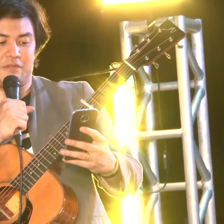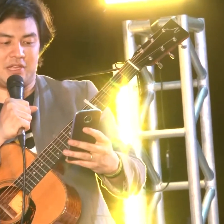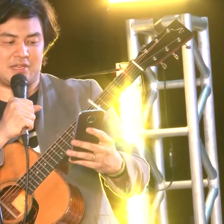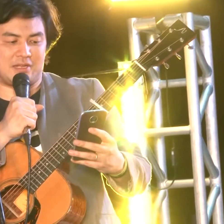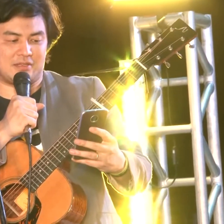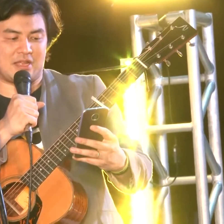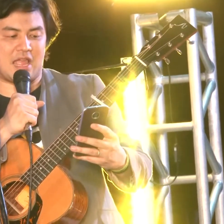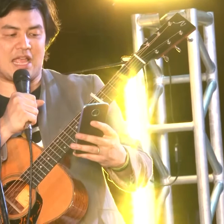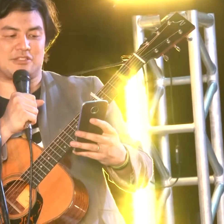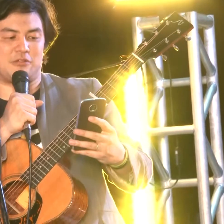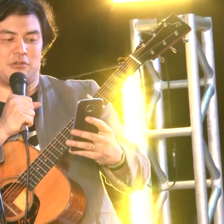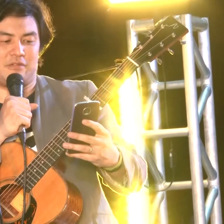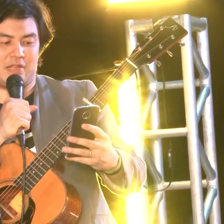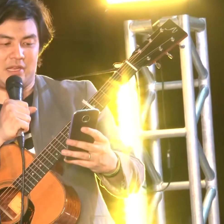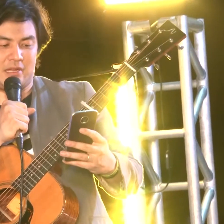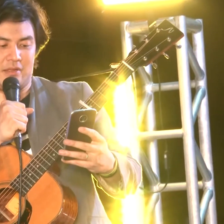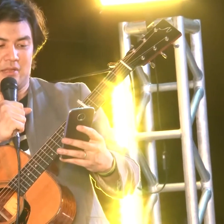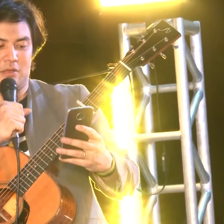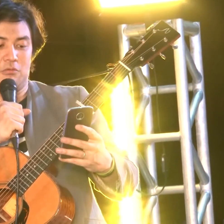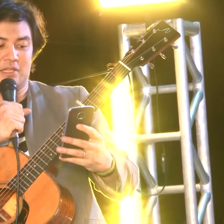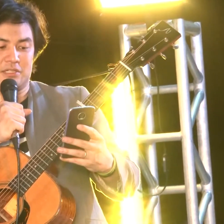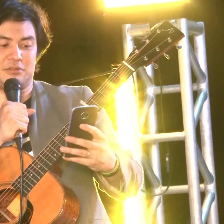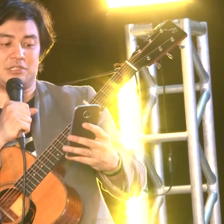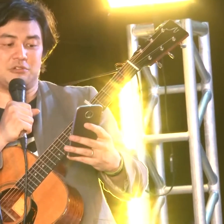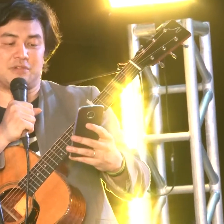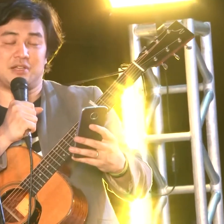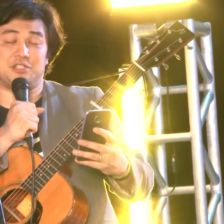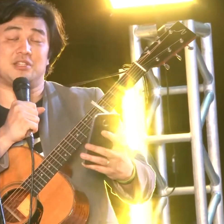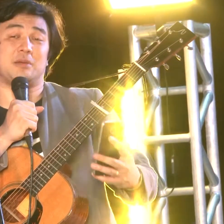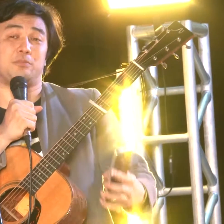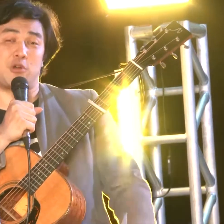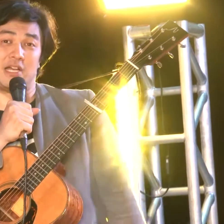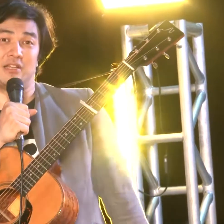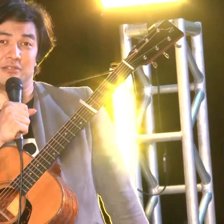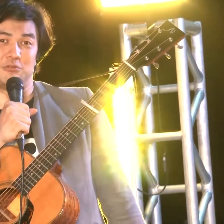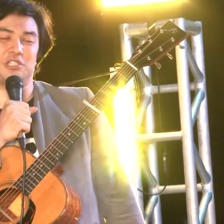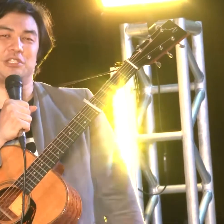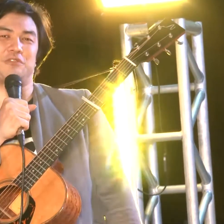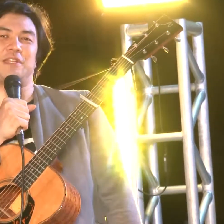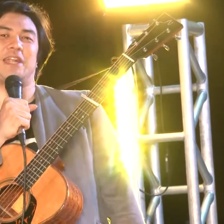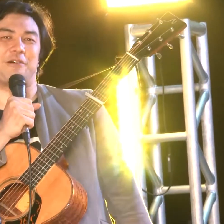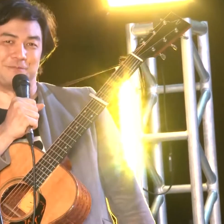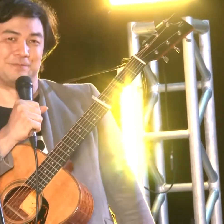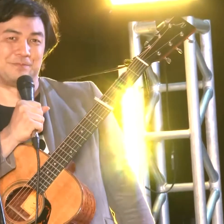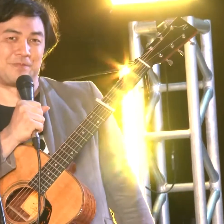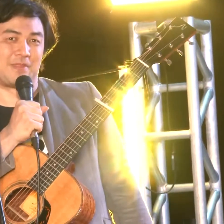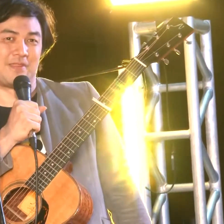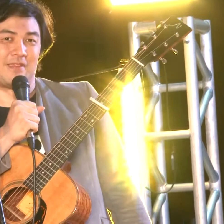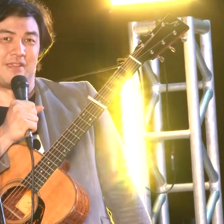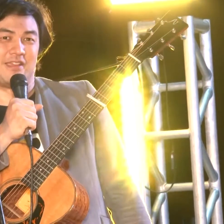Erivan Oliveira, Eslon Oliveira e o Anderson Silva de Itapuã, no Distrito Federal.